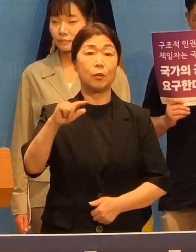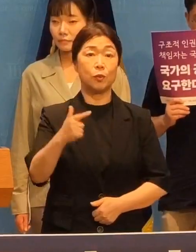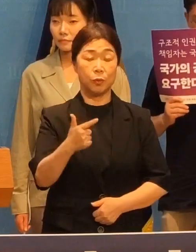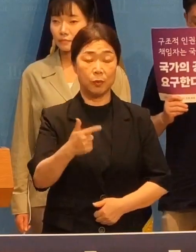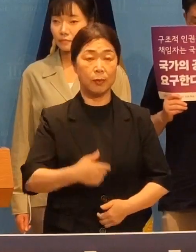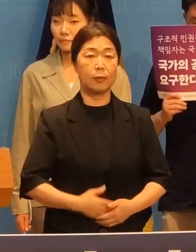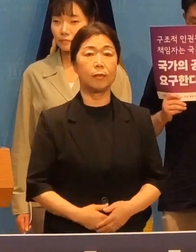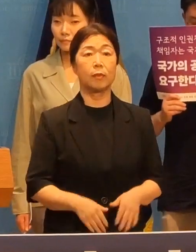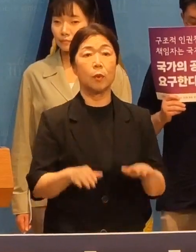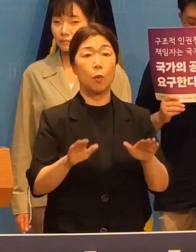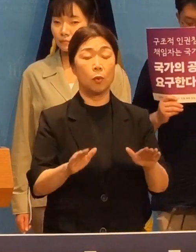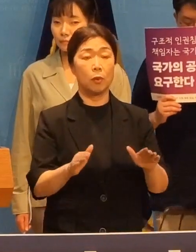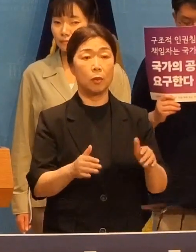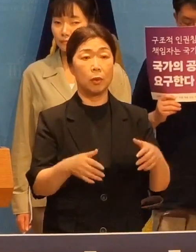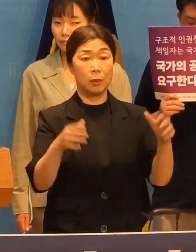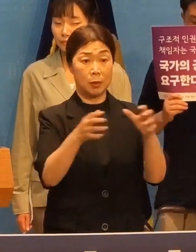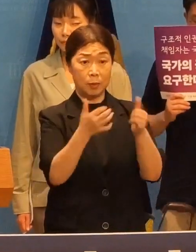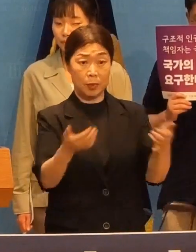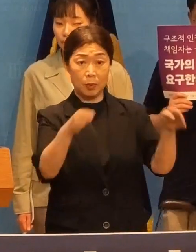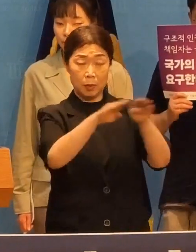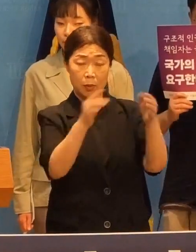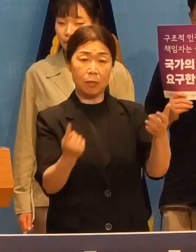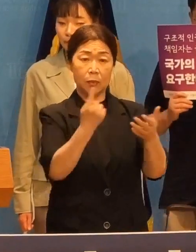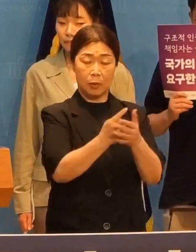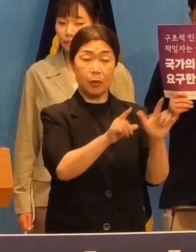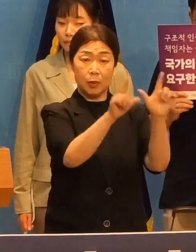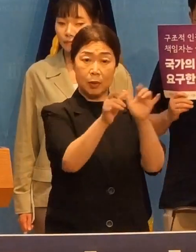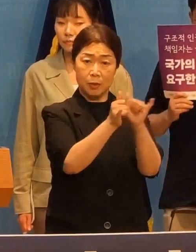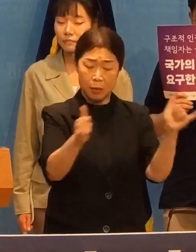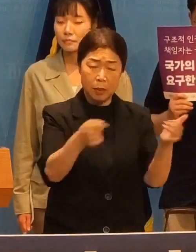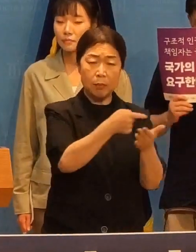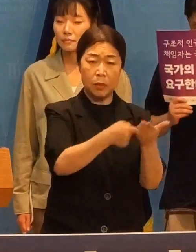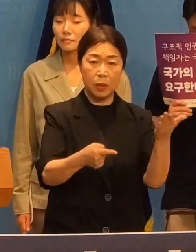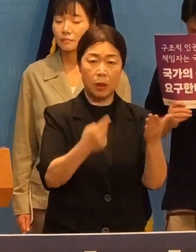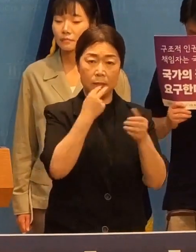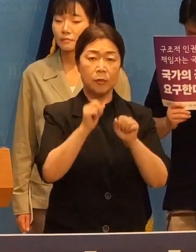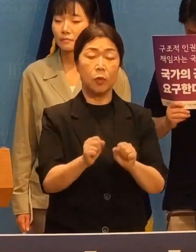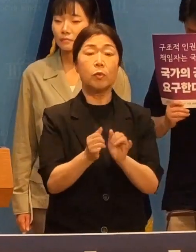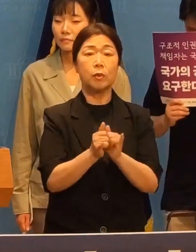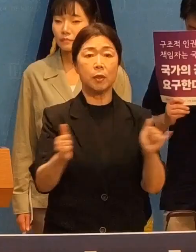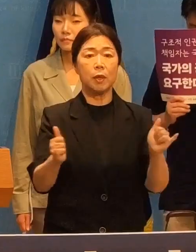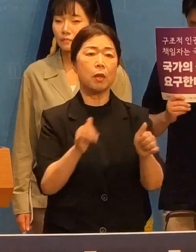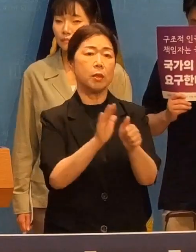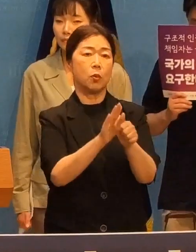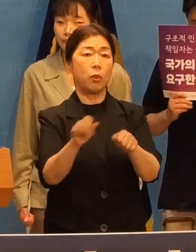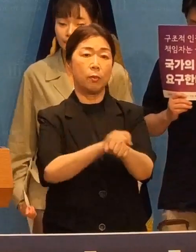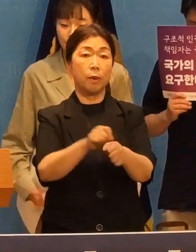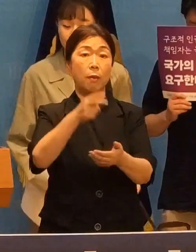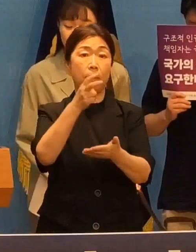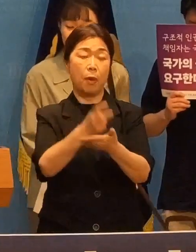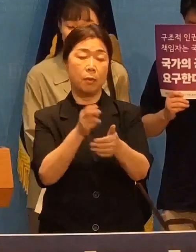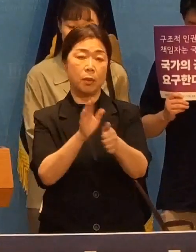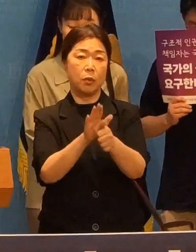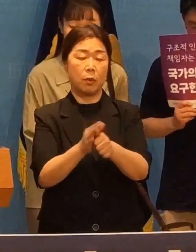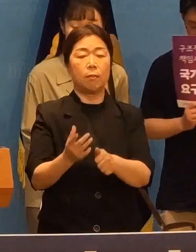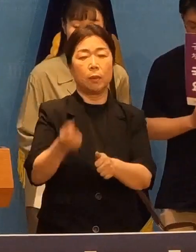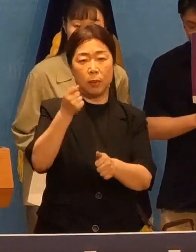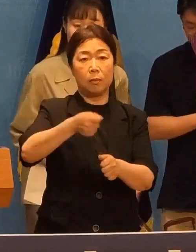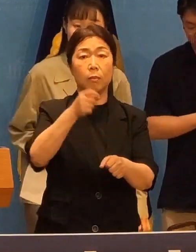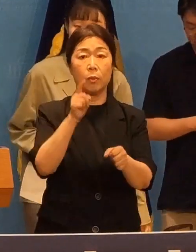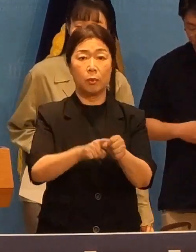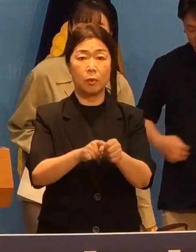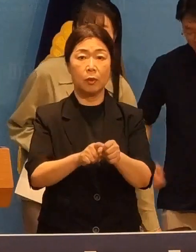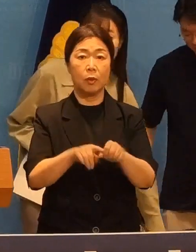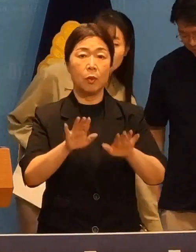오늘은 집단 수용시설 피해 생존자 지원 특별법 제정 촉구 기자회견입니다. 일단